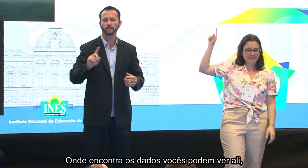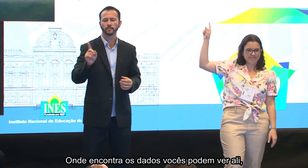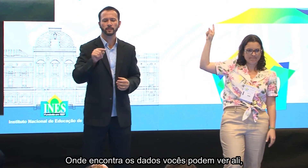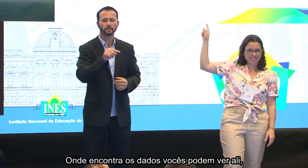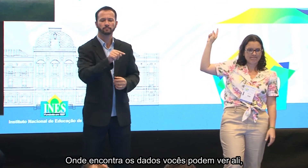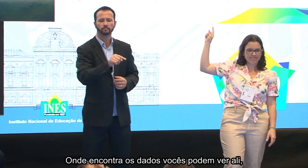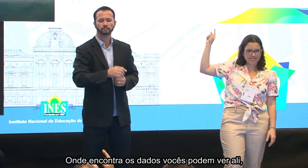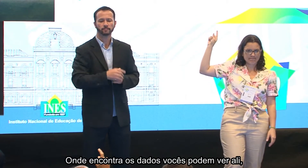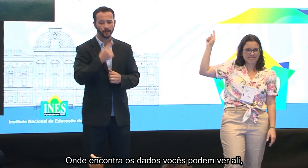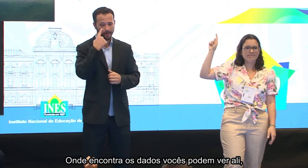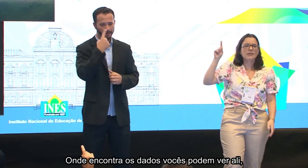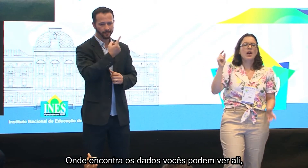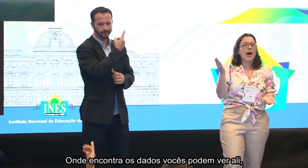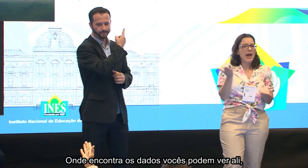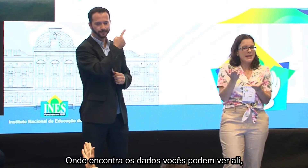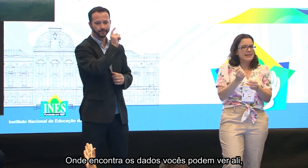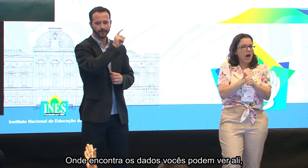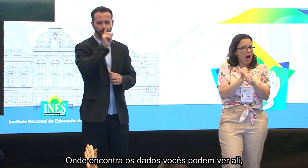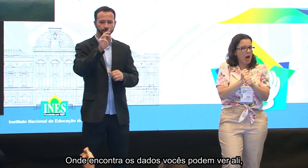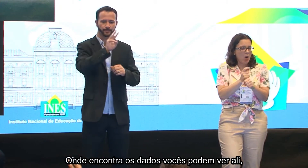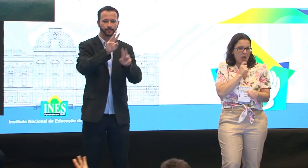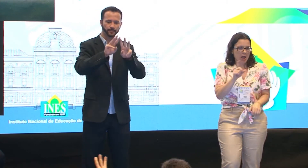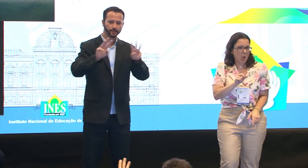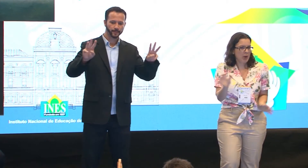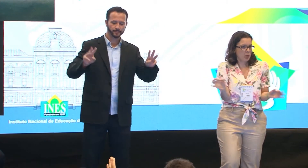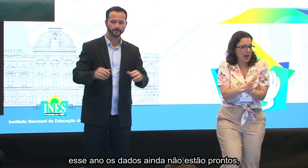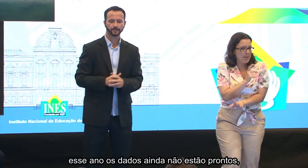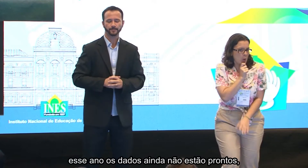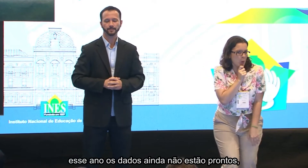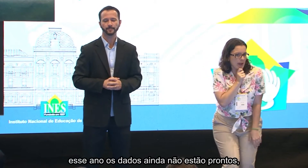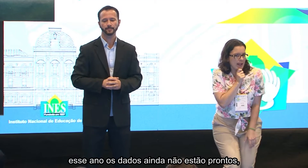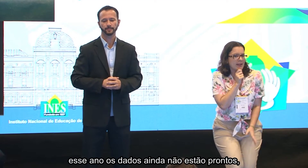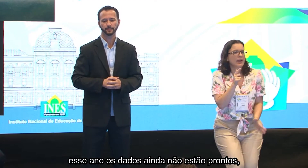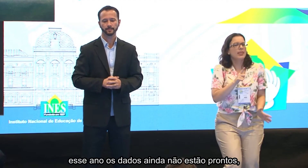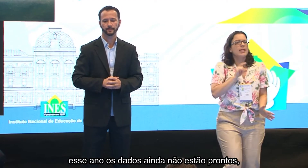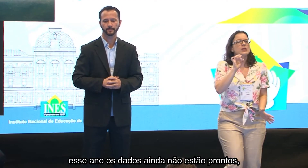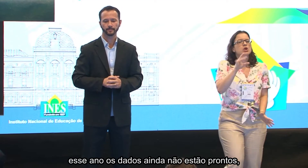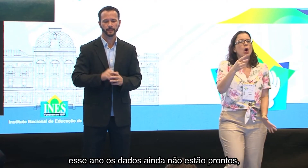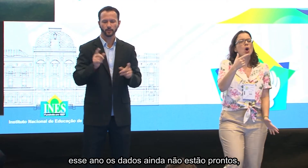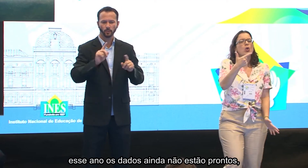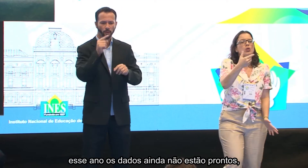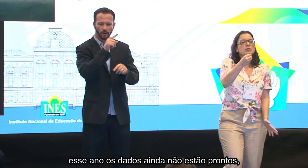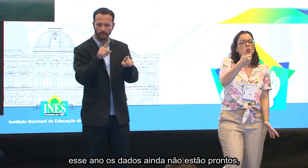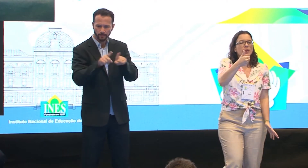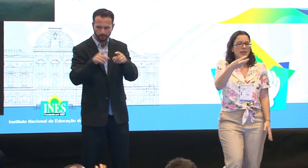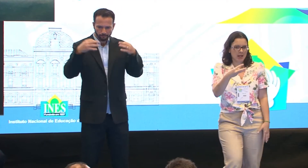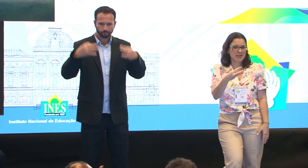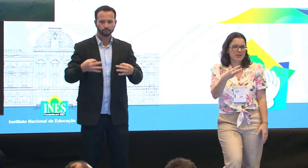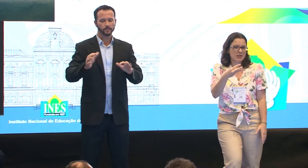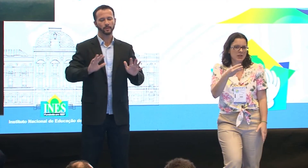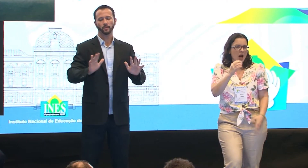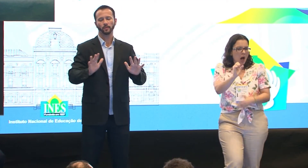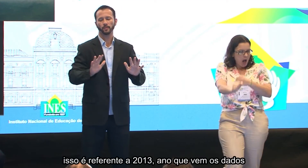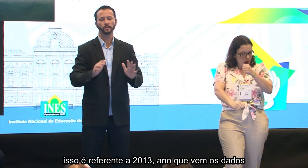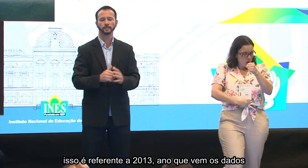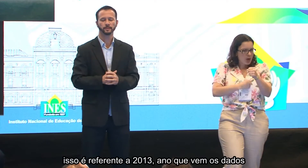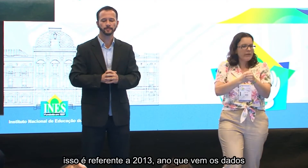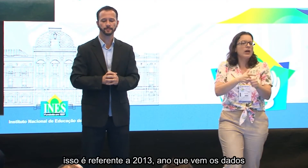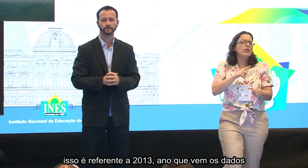Onde encontro os dados, vocês podem ver ali. Então, esse ano os dados ainda não estão prontos. Isso é